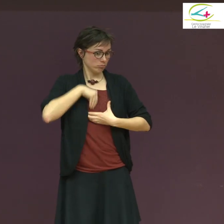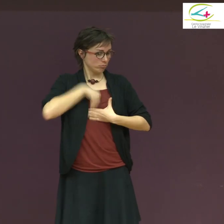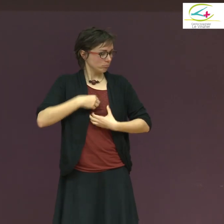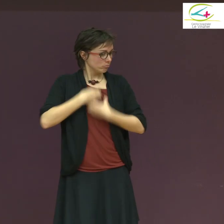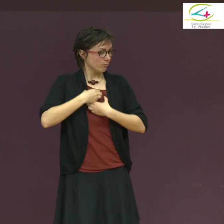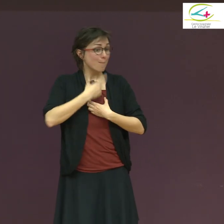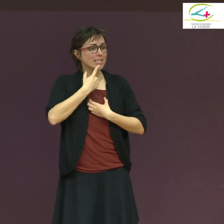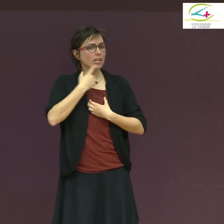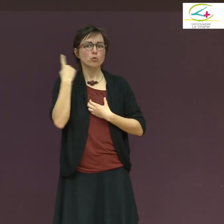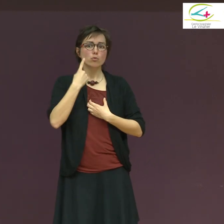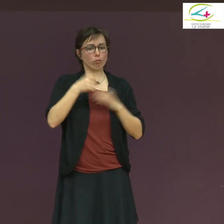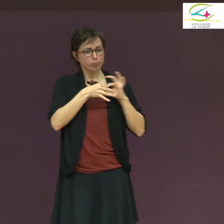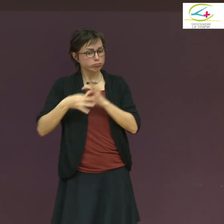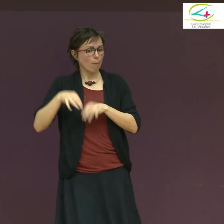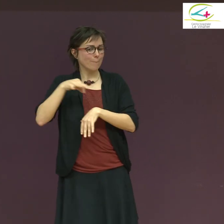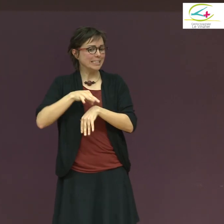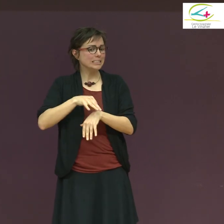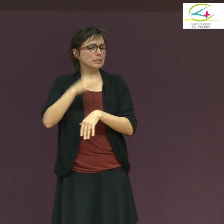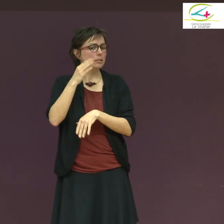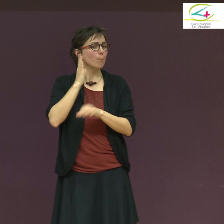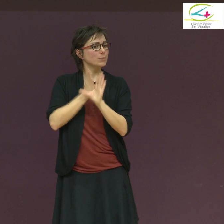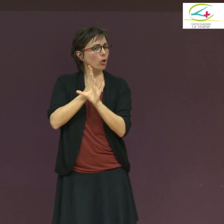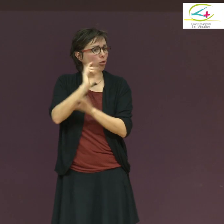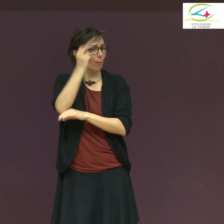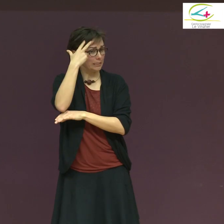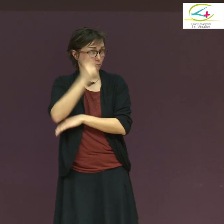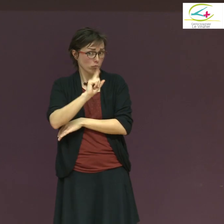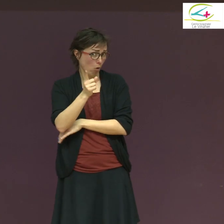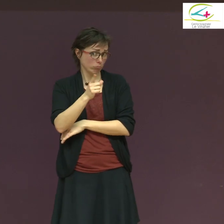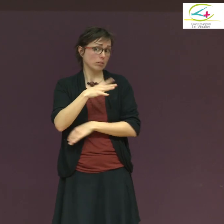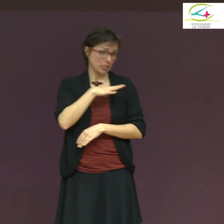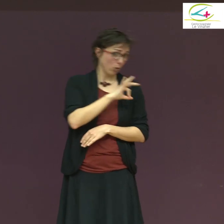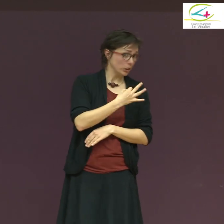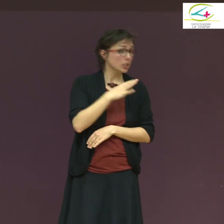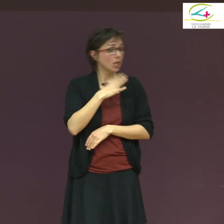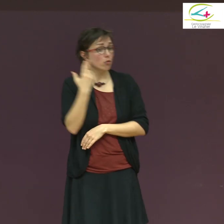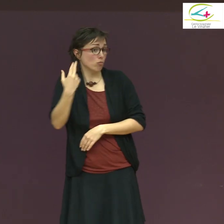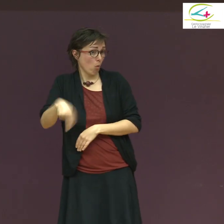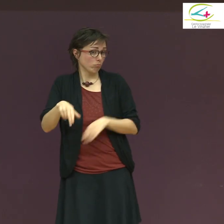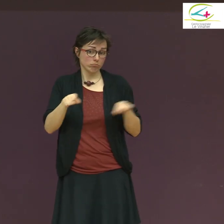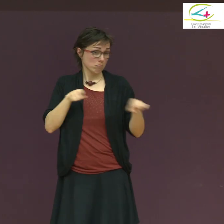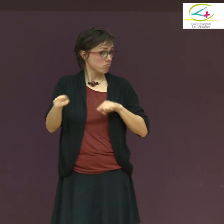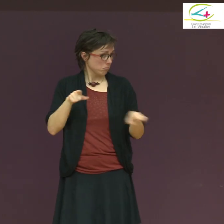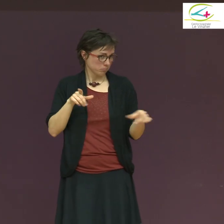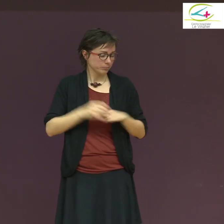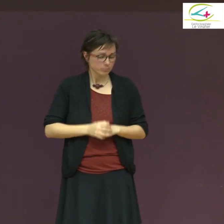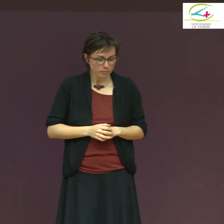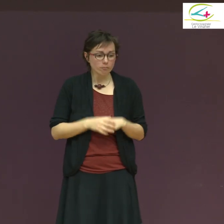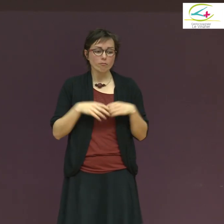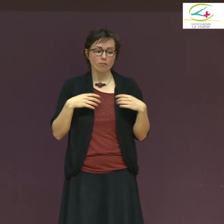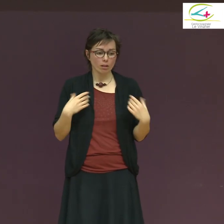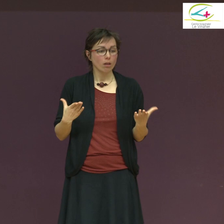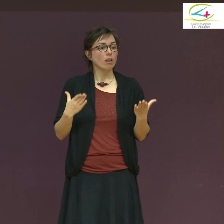forcément un psychotraumatisme, aussi choquant que ça puisse vous paraître, ce n'est pas automatique, et heureusement, eh ben, il y a